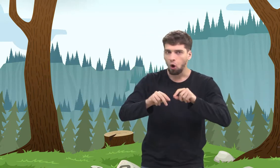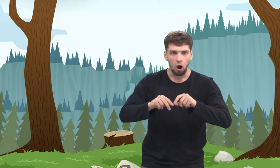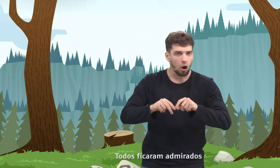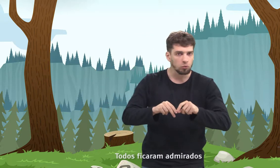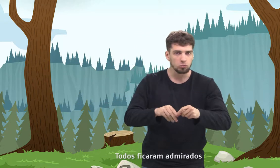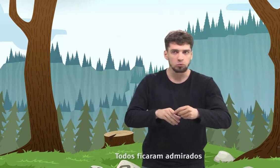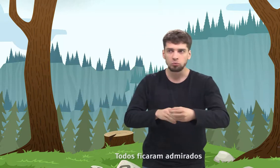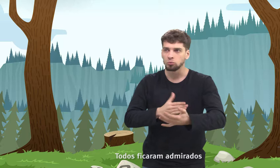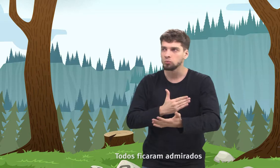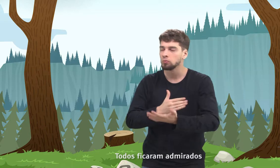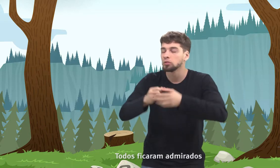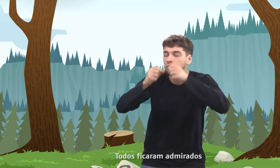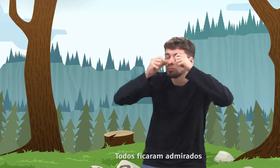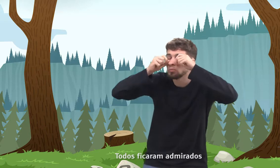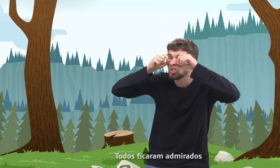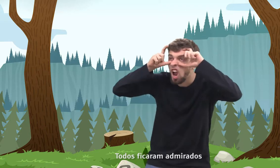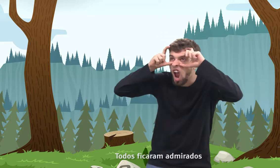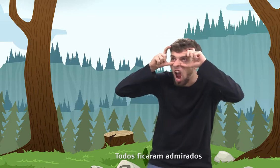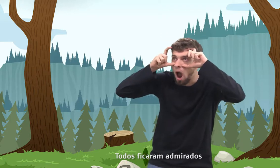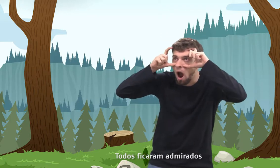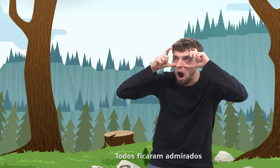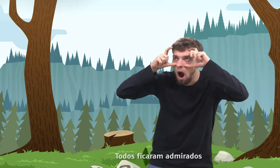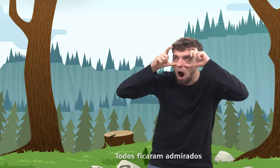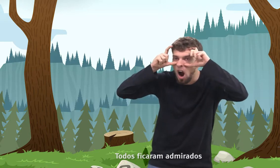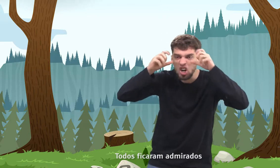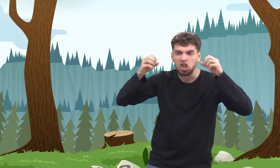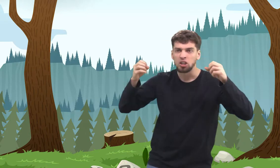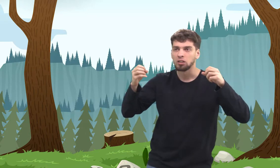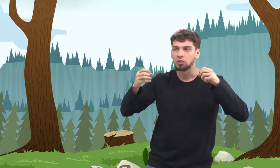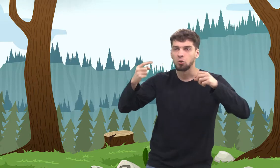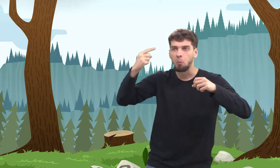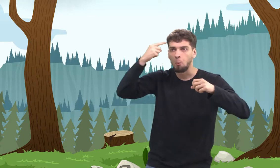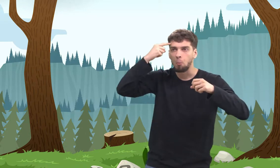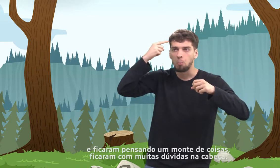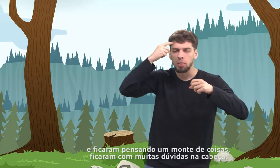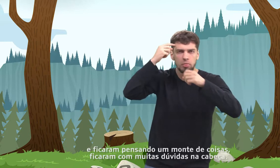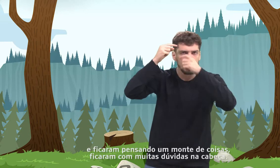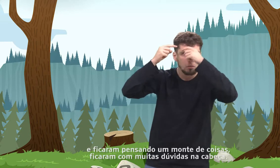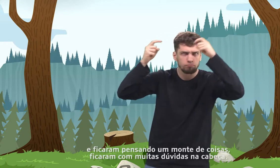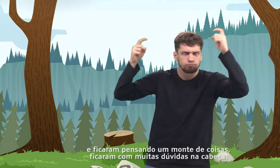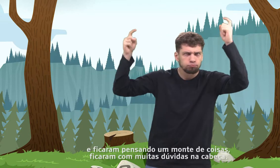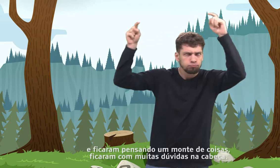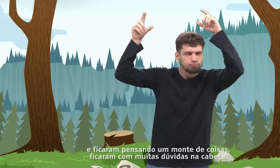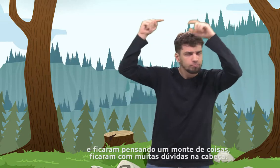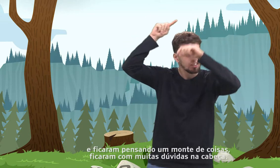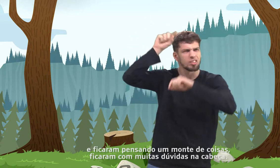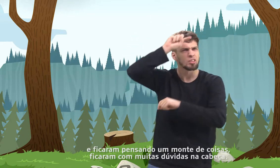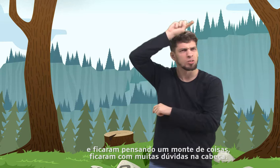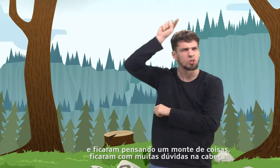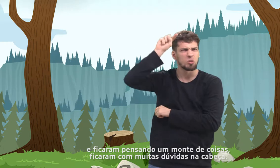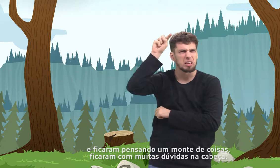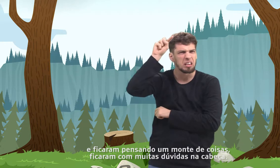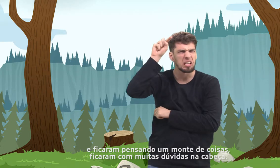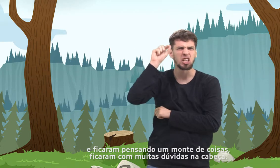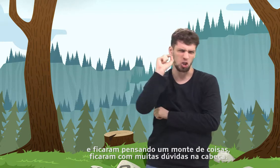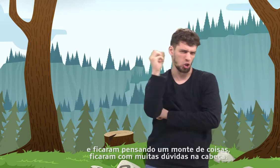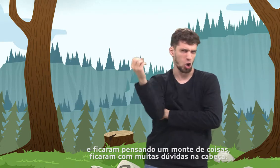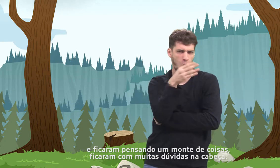todos ficaram admirados e ficaram pensando muito de coisas ficaram com um monte de dúvidas a